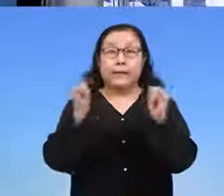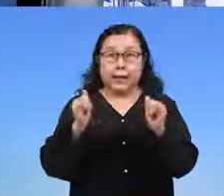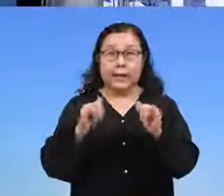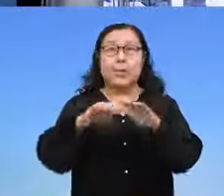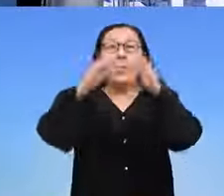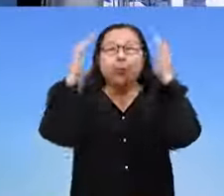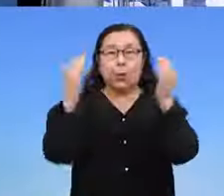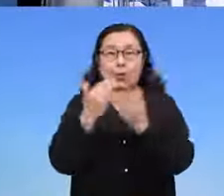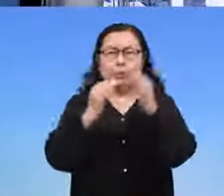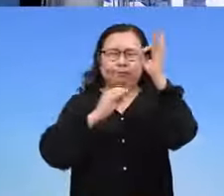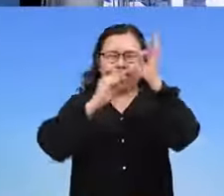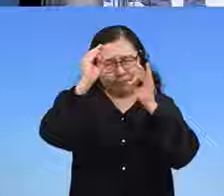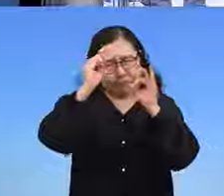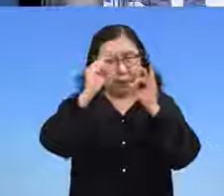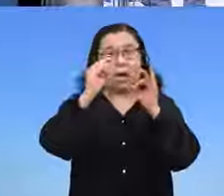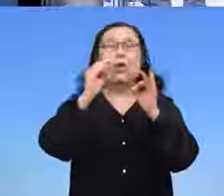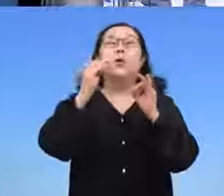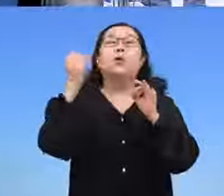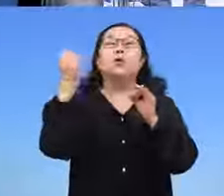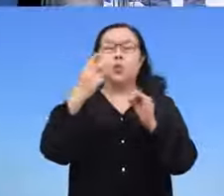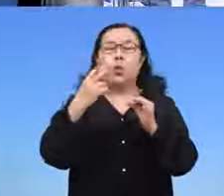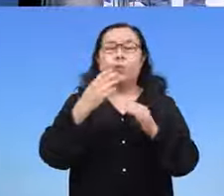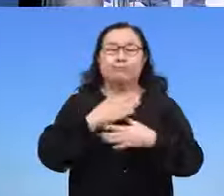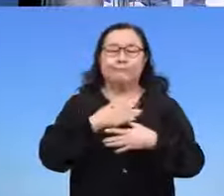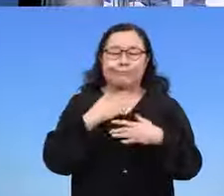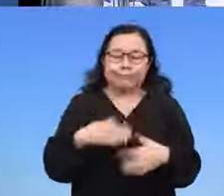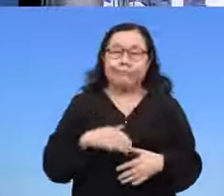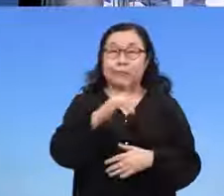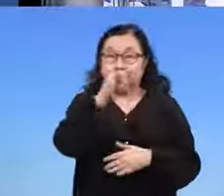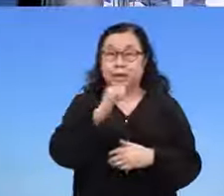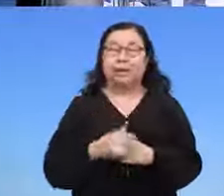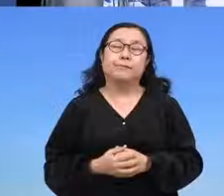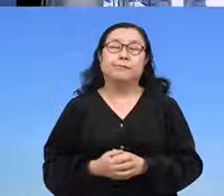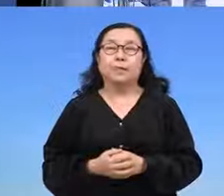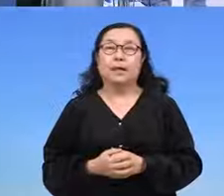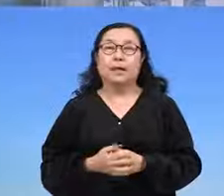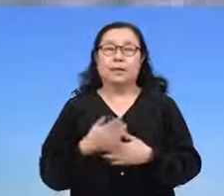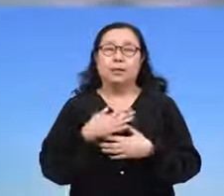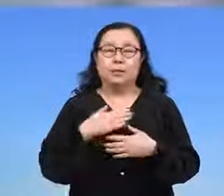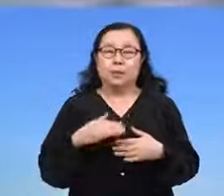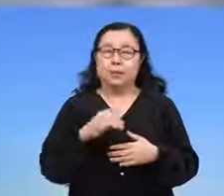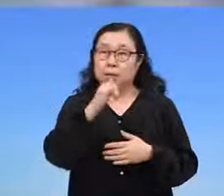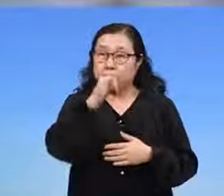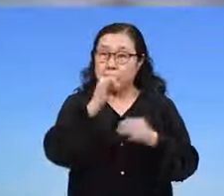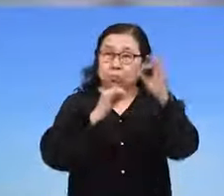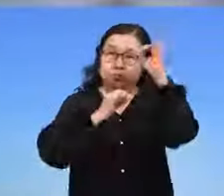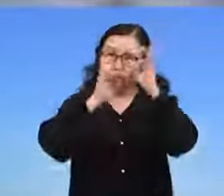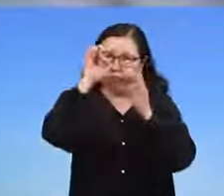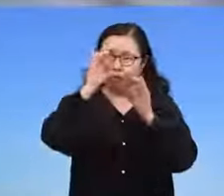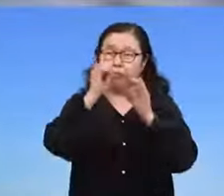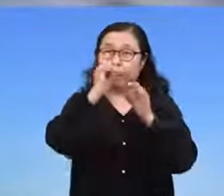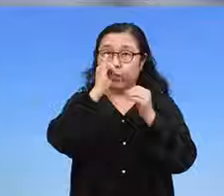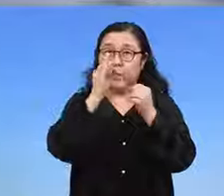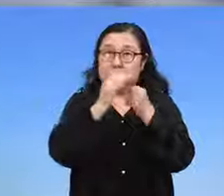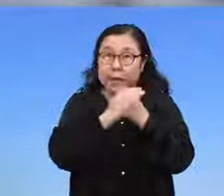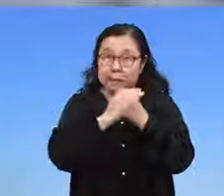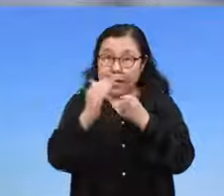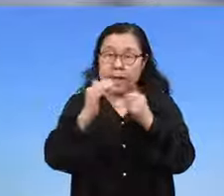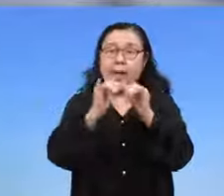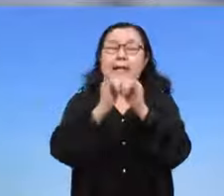인간은 누구나 실수하고 누구나 약점을 가지고 있습니다. 약점이 있고 실수가